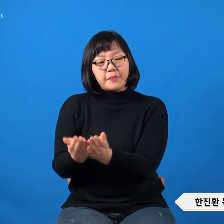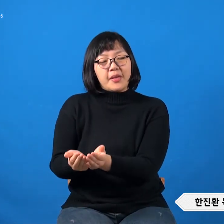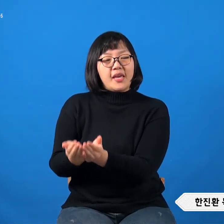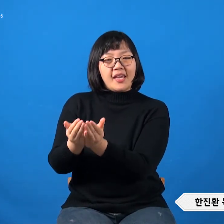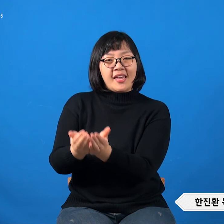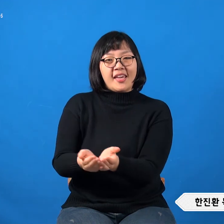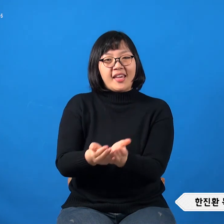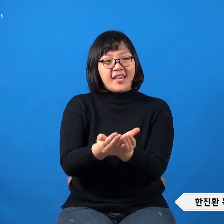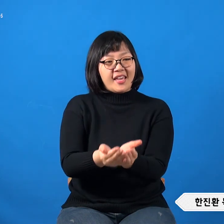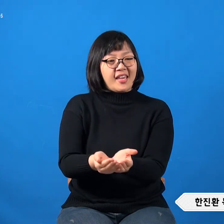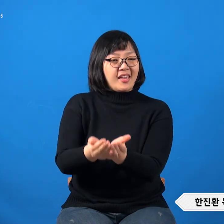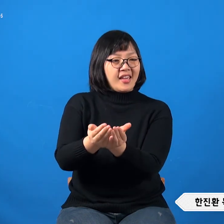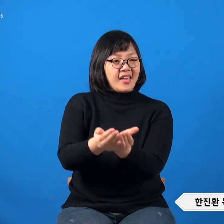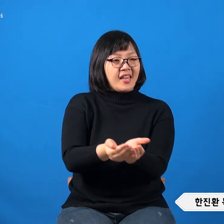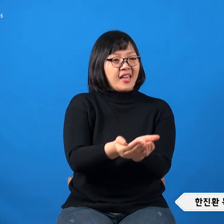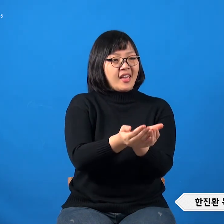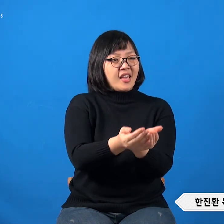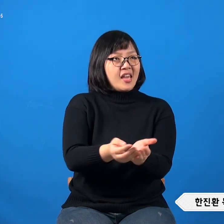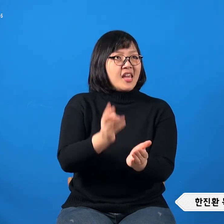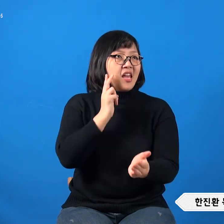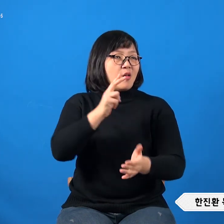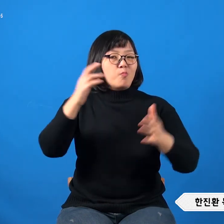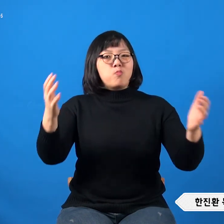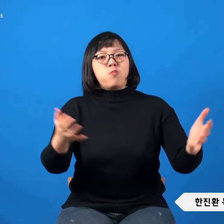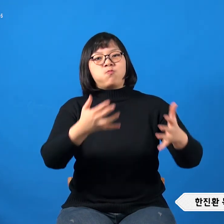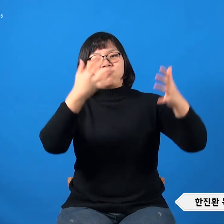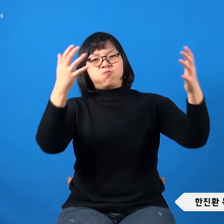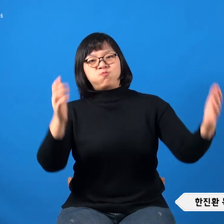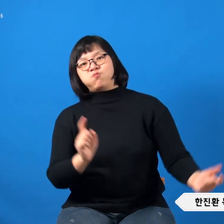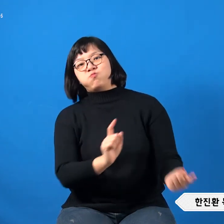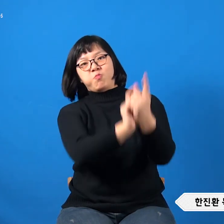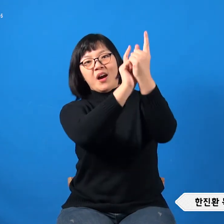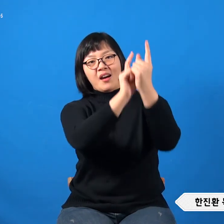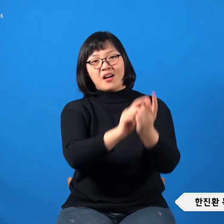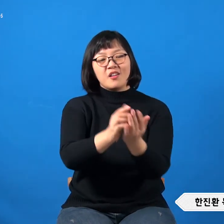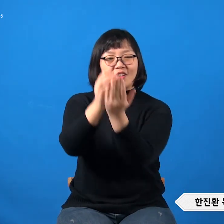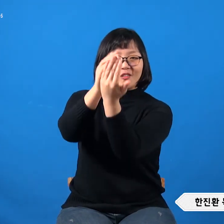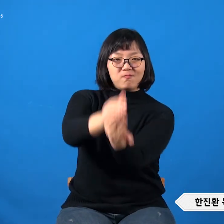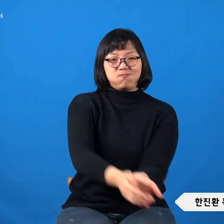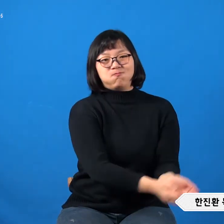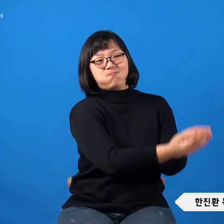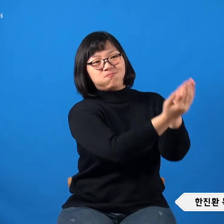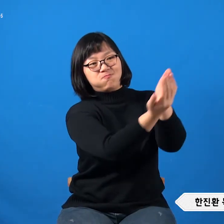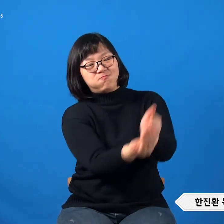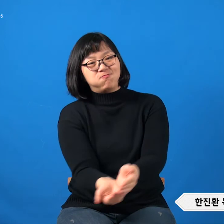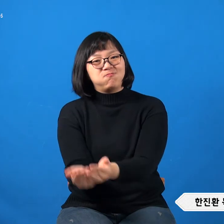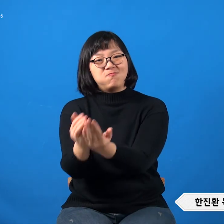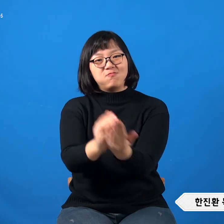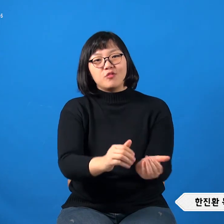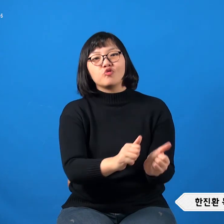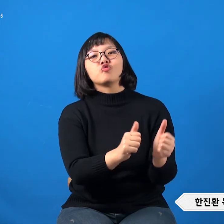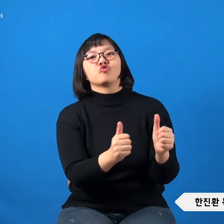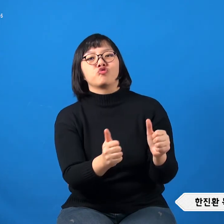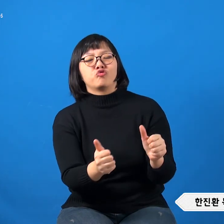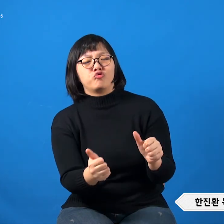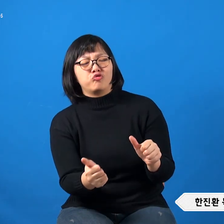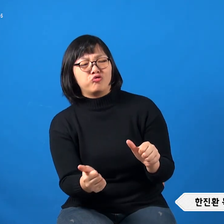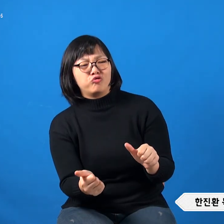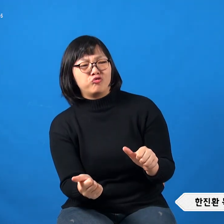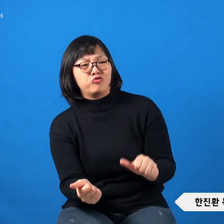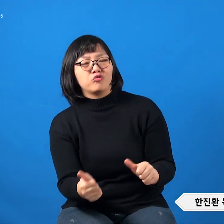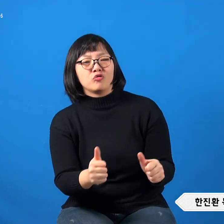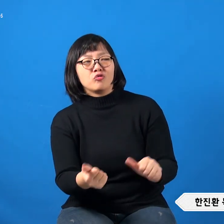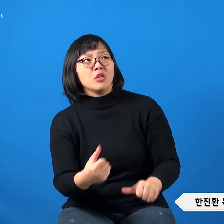됩니다. 엄청난 죽음의 공포 앞에서 이 존 뉴턴은 비로소 오랫동안 잠자던